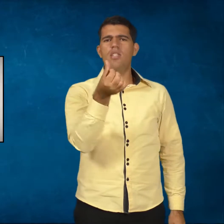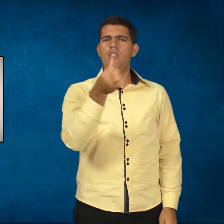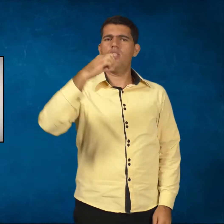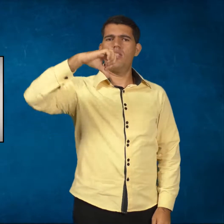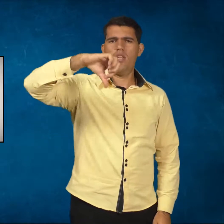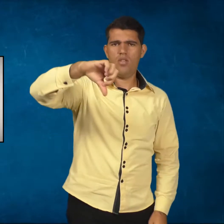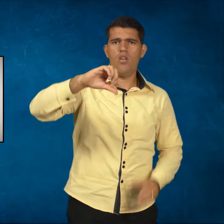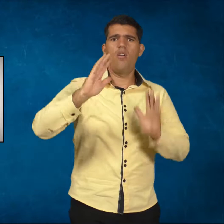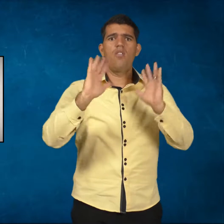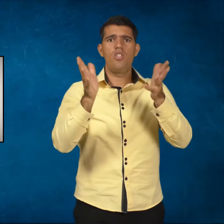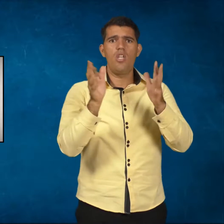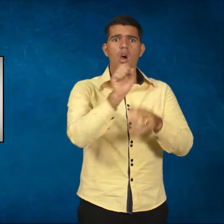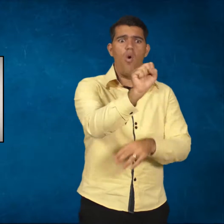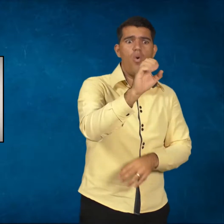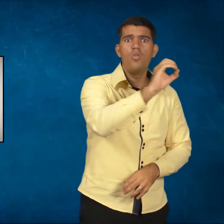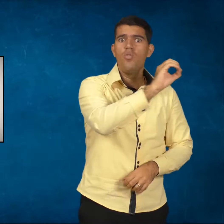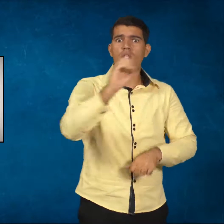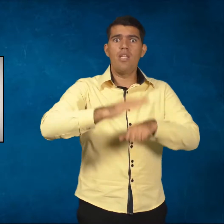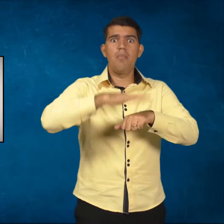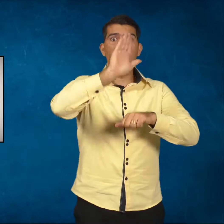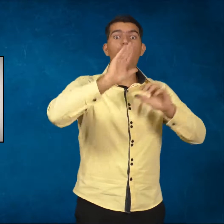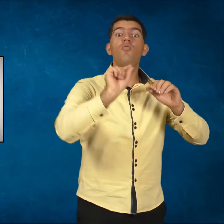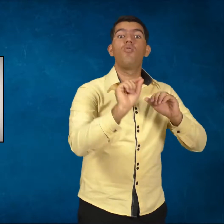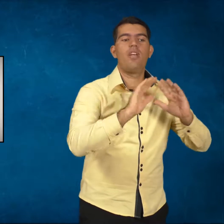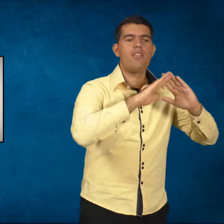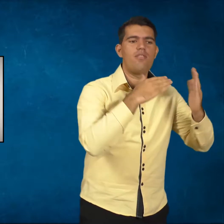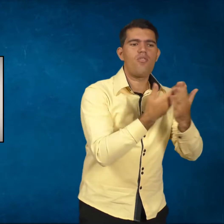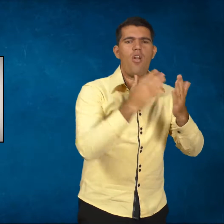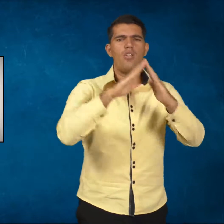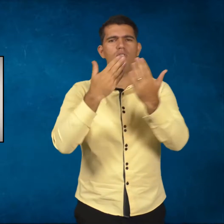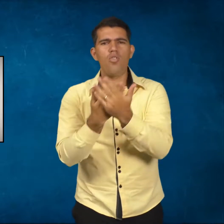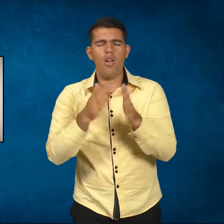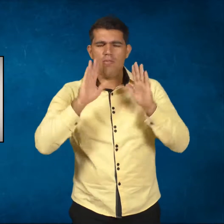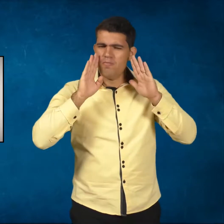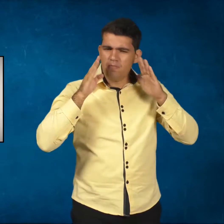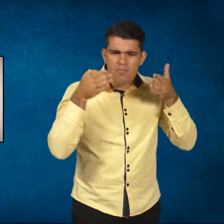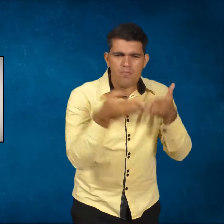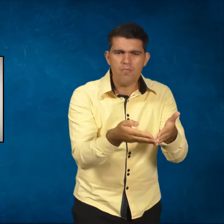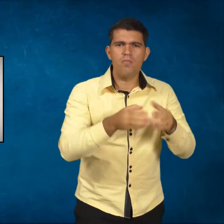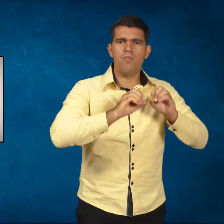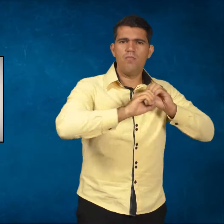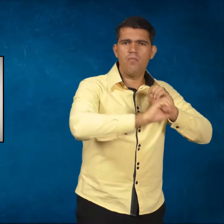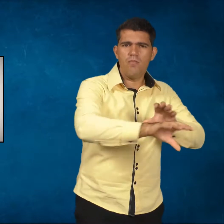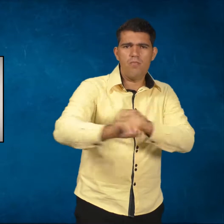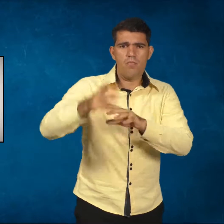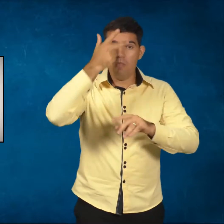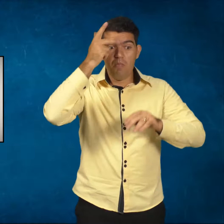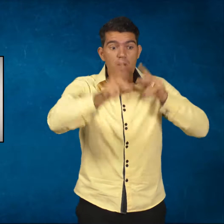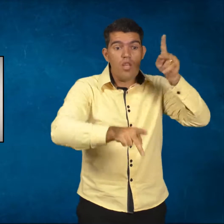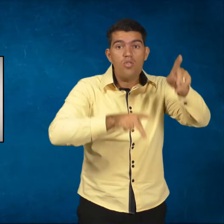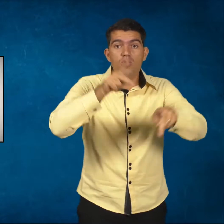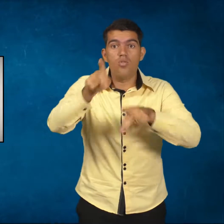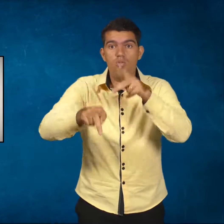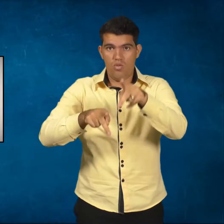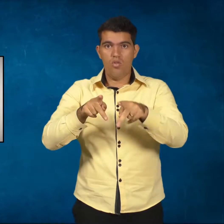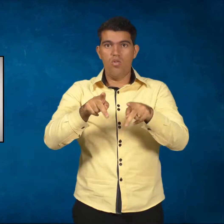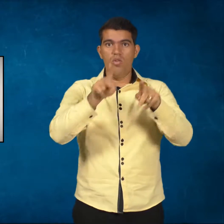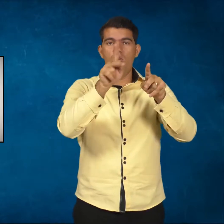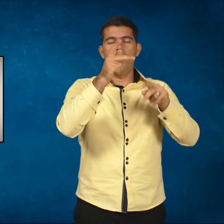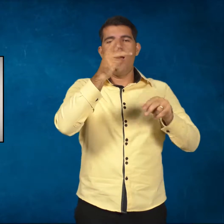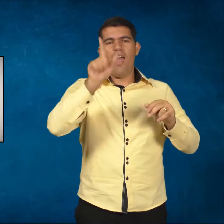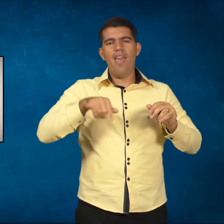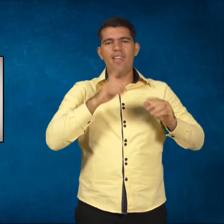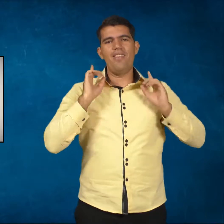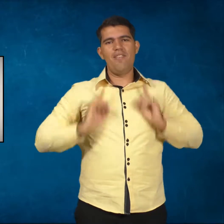Brasil contava com mais de 800 escolas especializadas na educação de pessoas com deficiência intelectual.